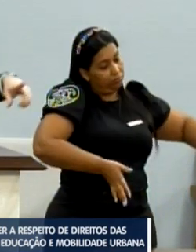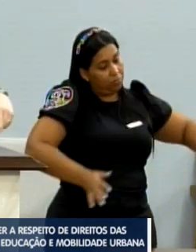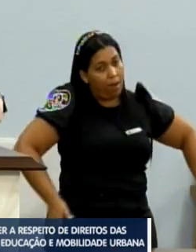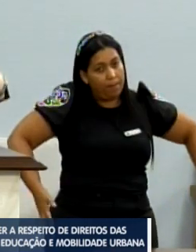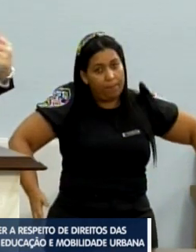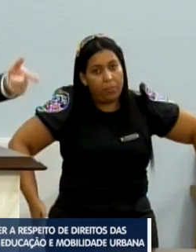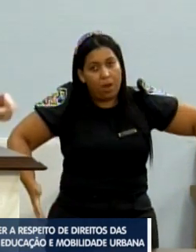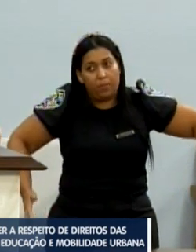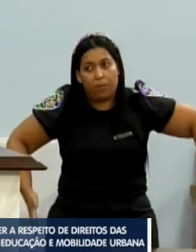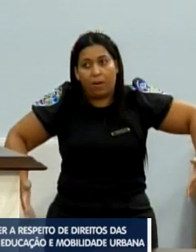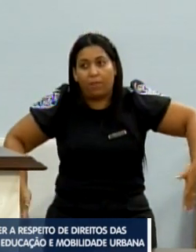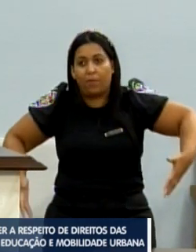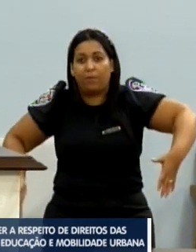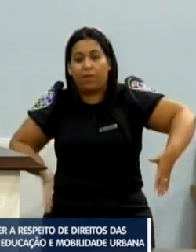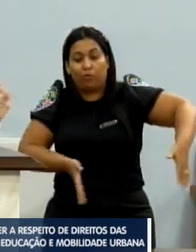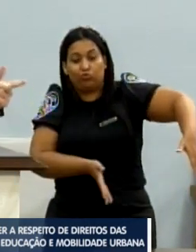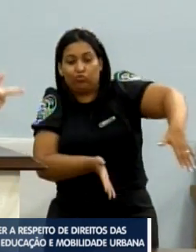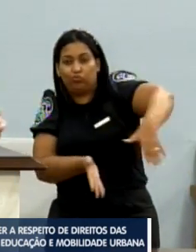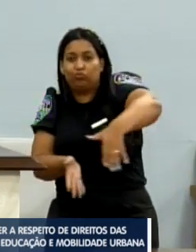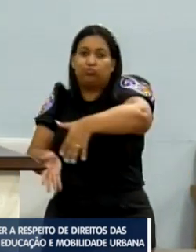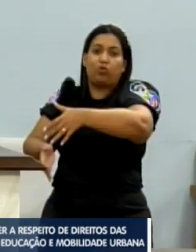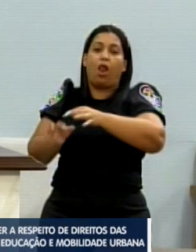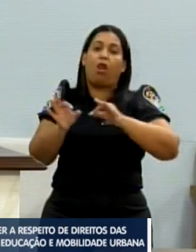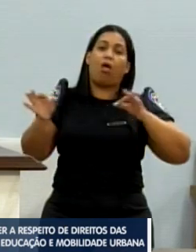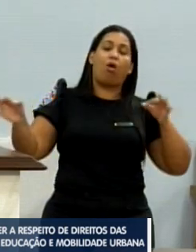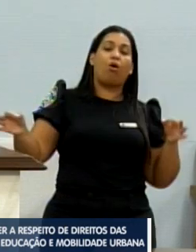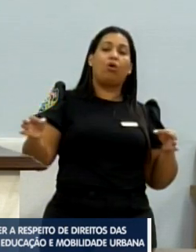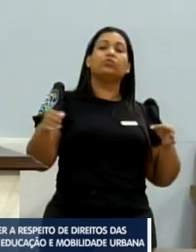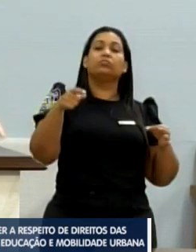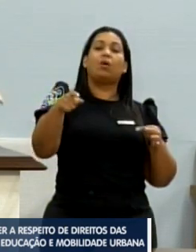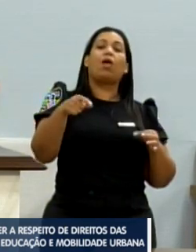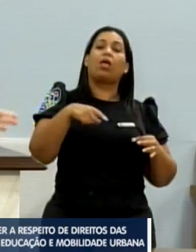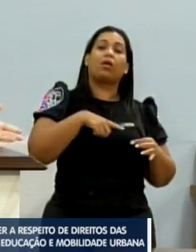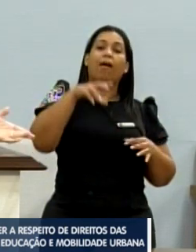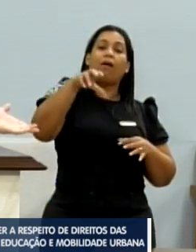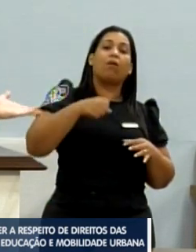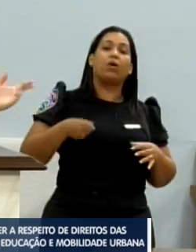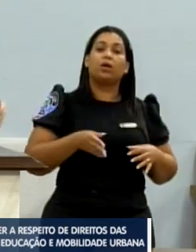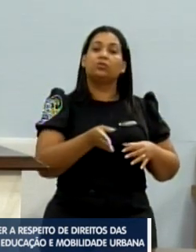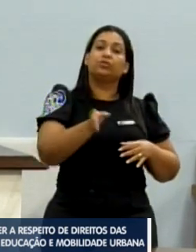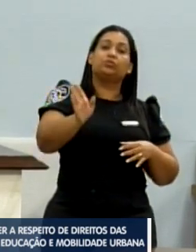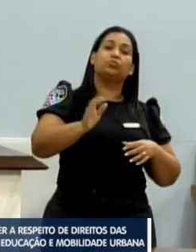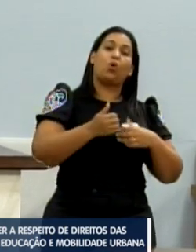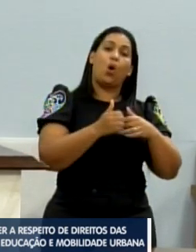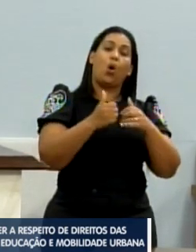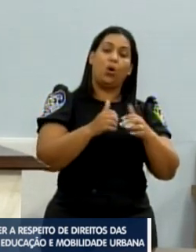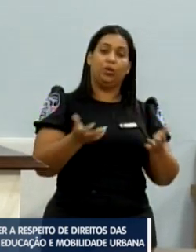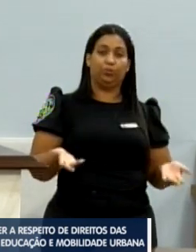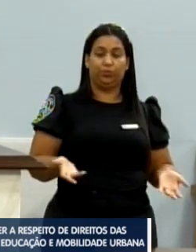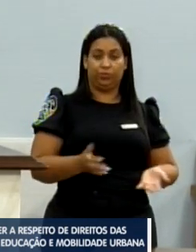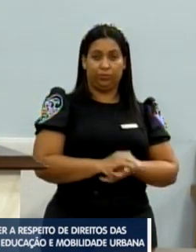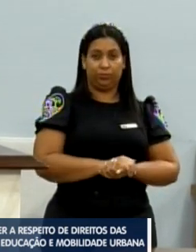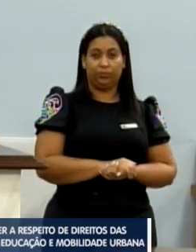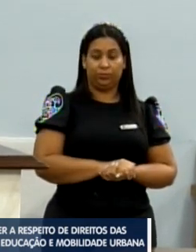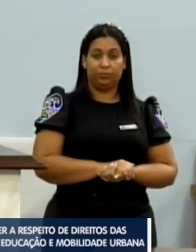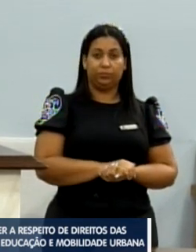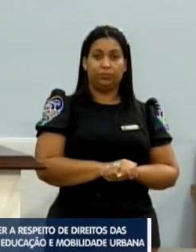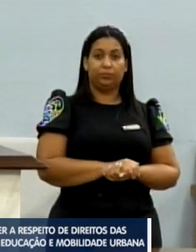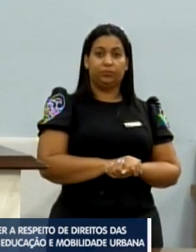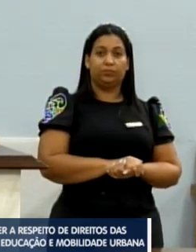8 ou 9 quadras para pegar o próximo ponto onde passava o ônibus com acessibilidade com rampa, presidente. É